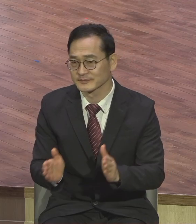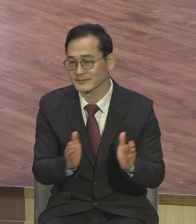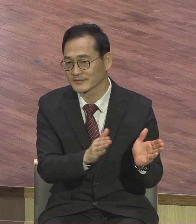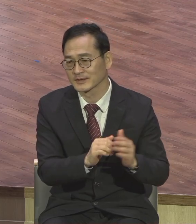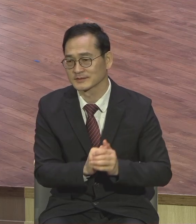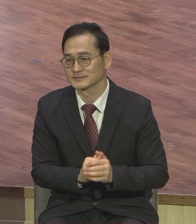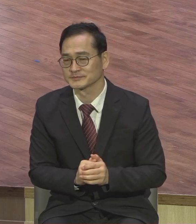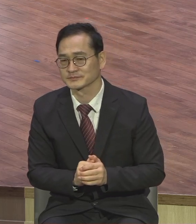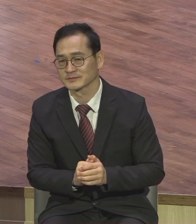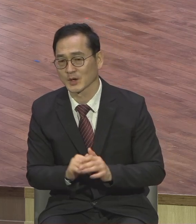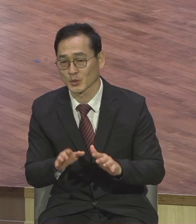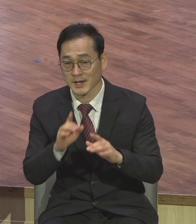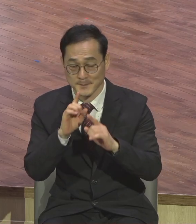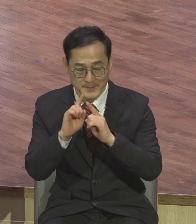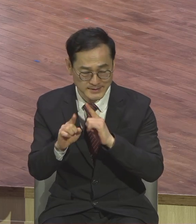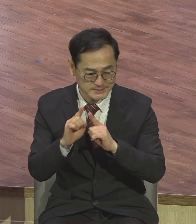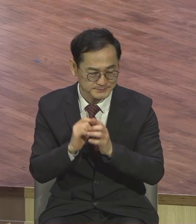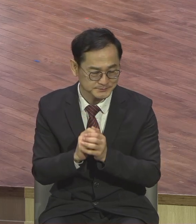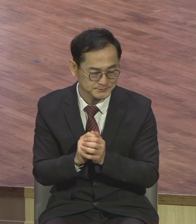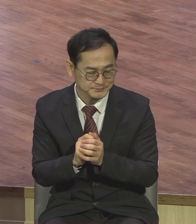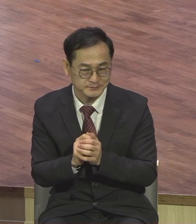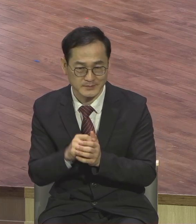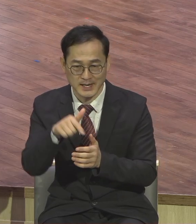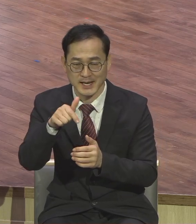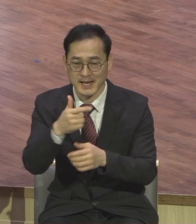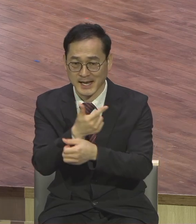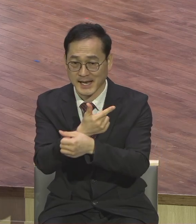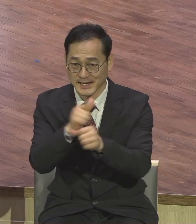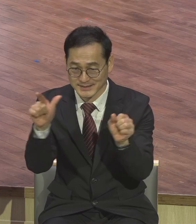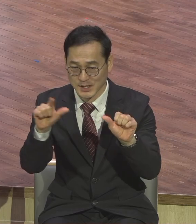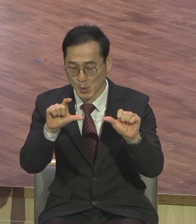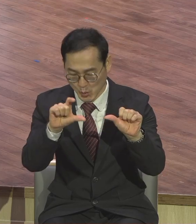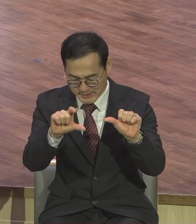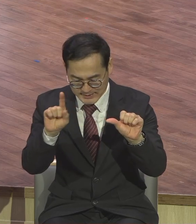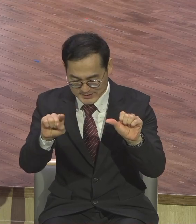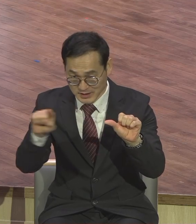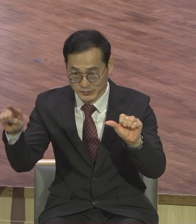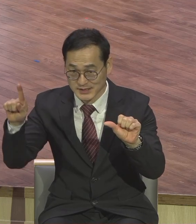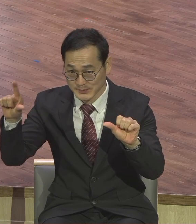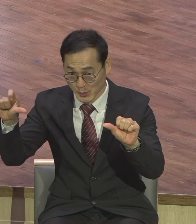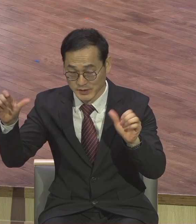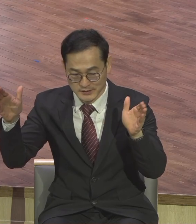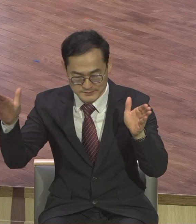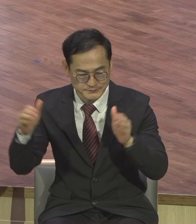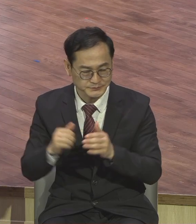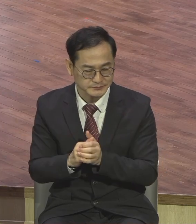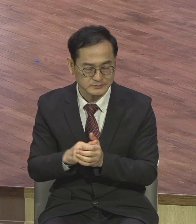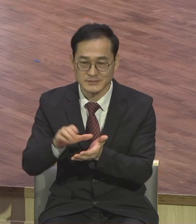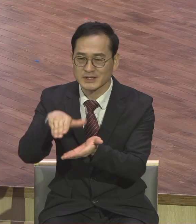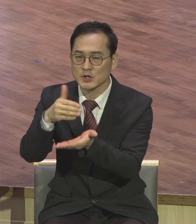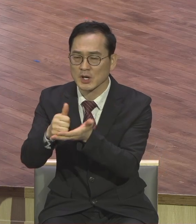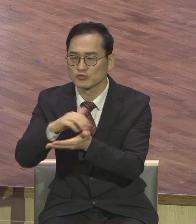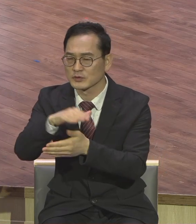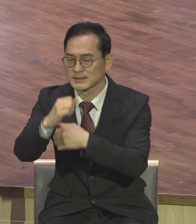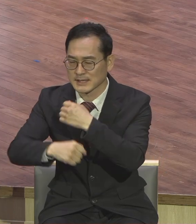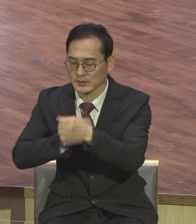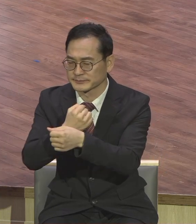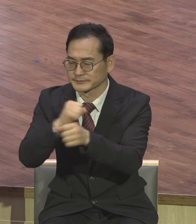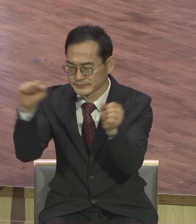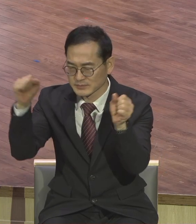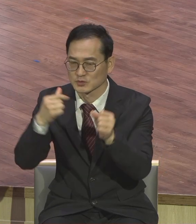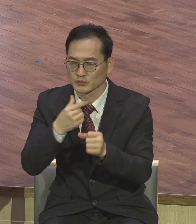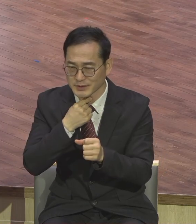오늘 은혜 받고 성취될 하나님의 말씀은 갈라디아서 5장 1절에서 15절 말씀입니다. 그리스도께서 우리를 자유롭게